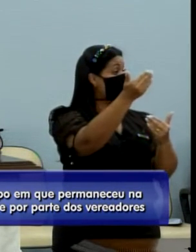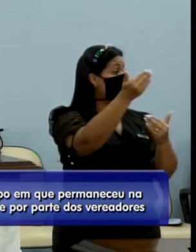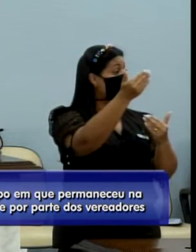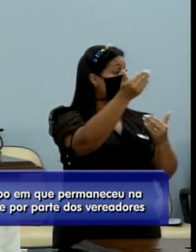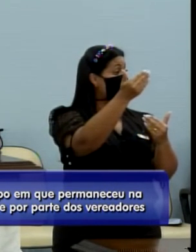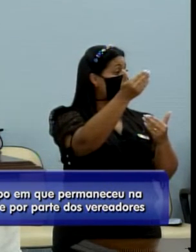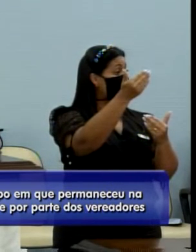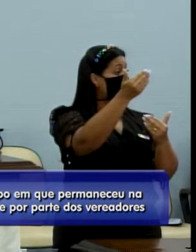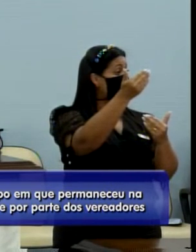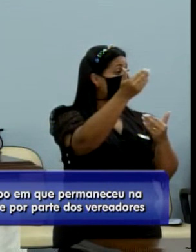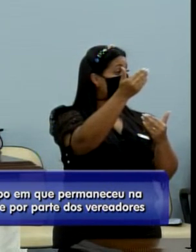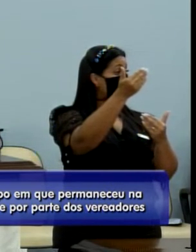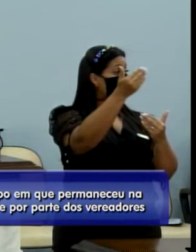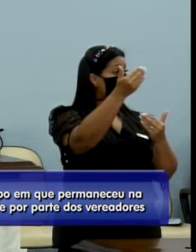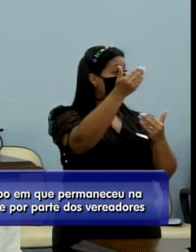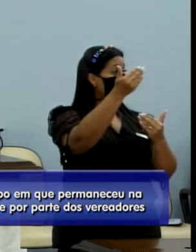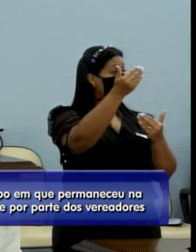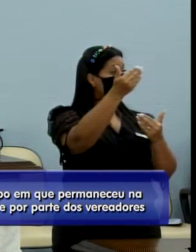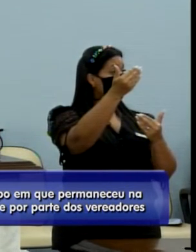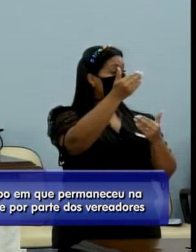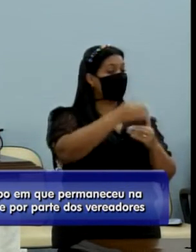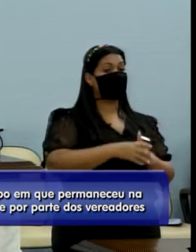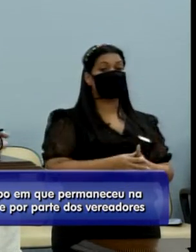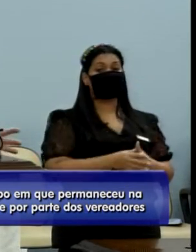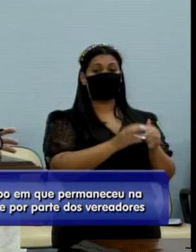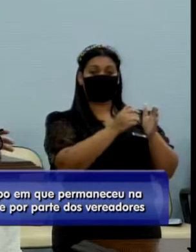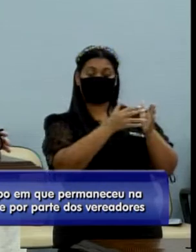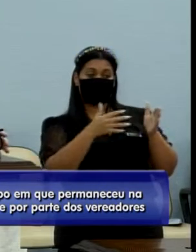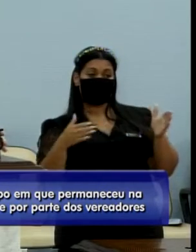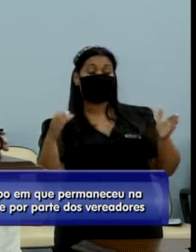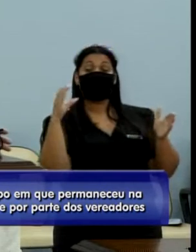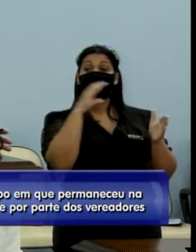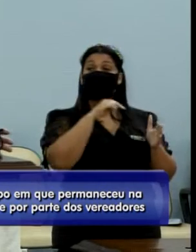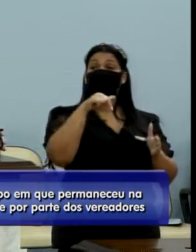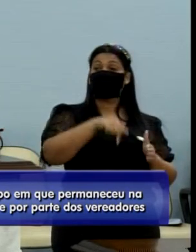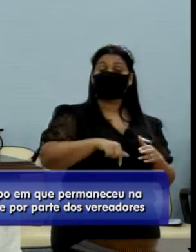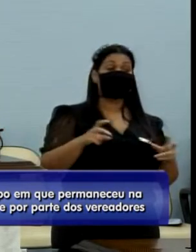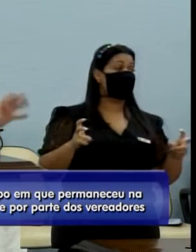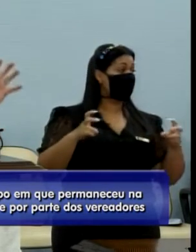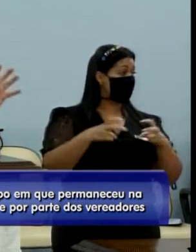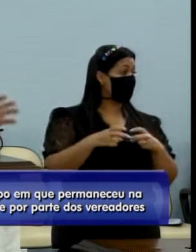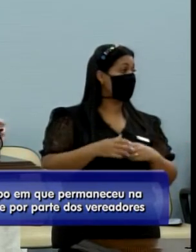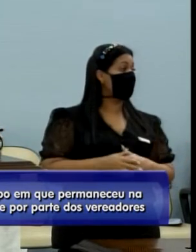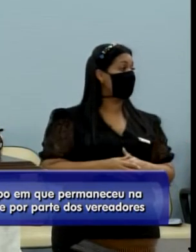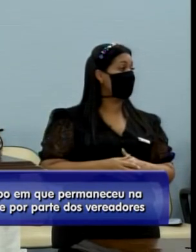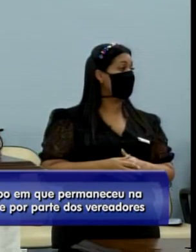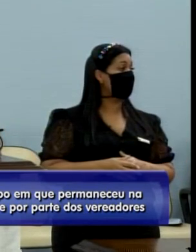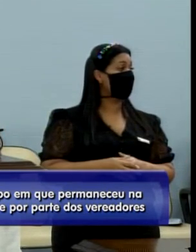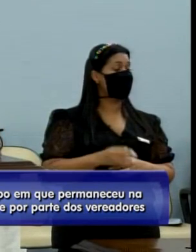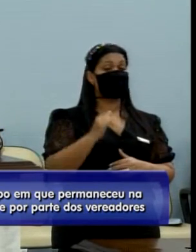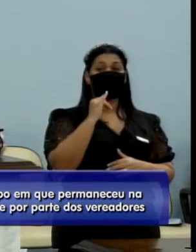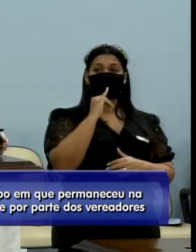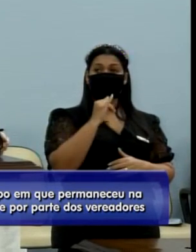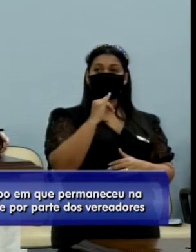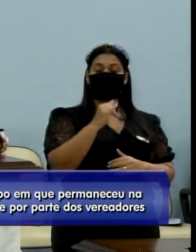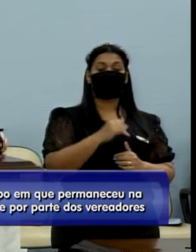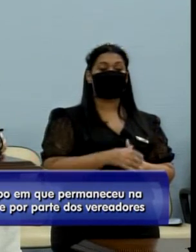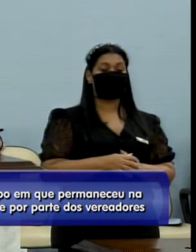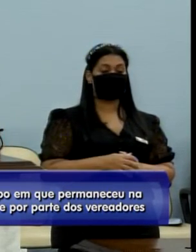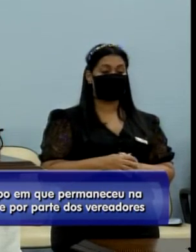fui e essa passagem rápida pela câmera que eu falei Vereador Cometa Passou rapidinho